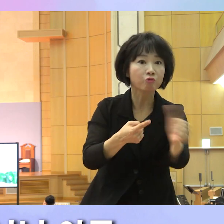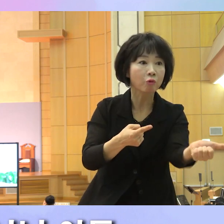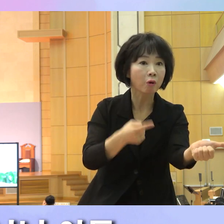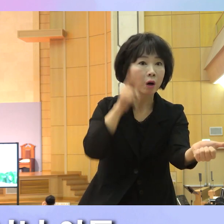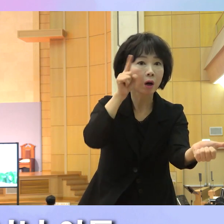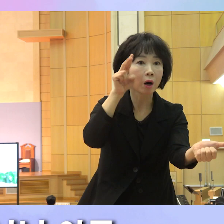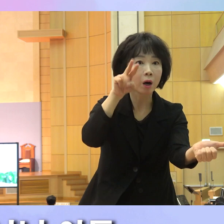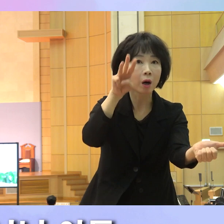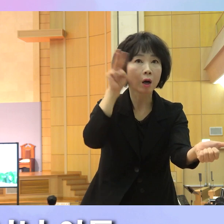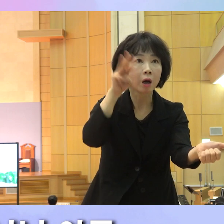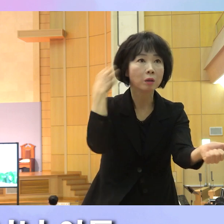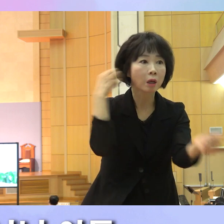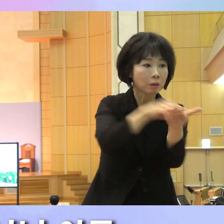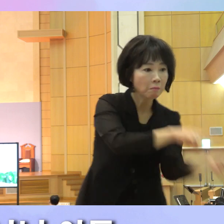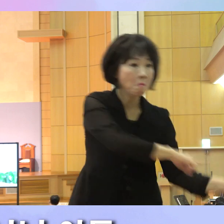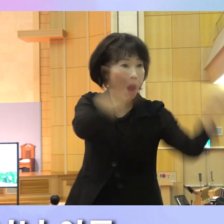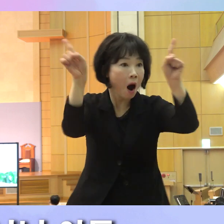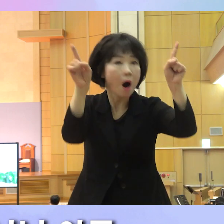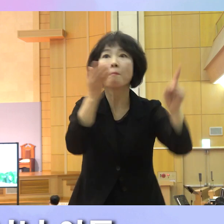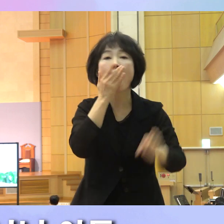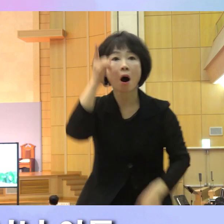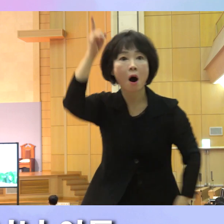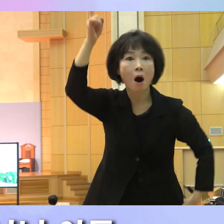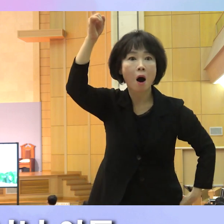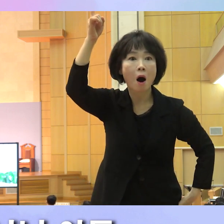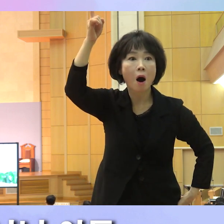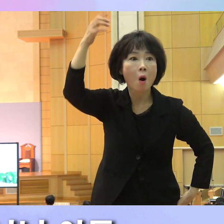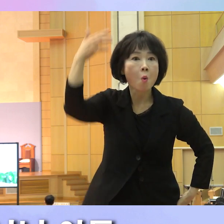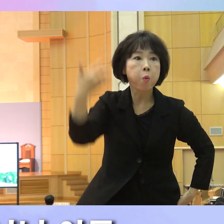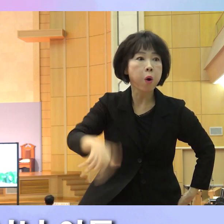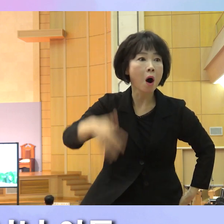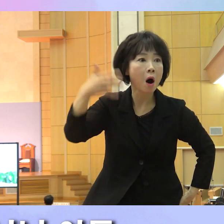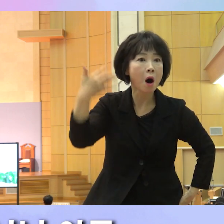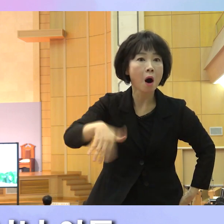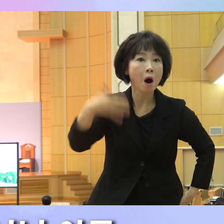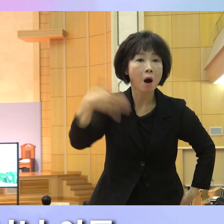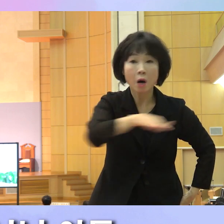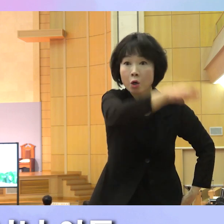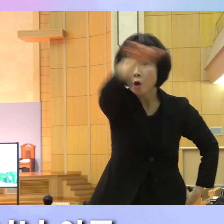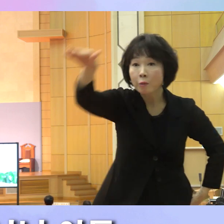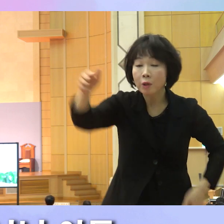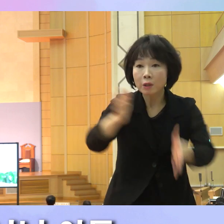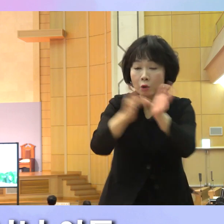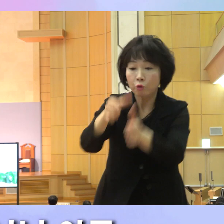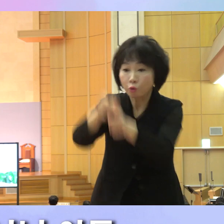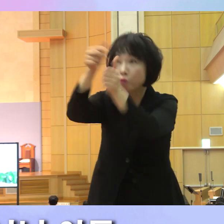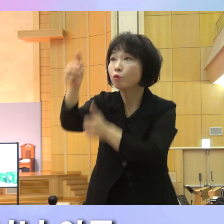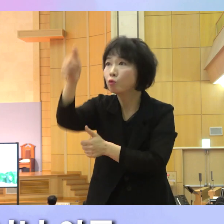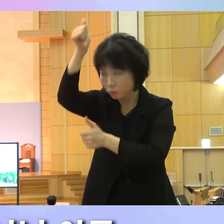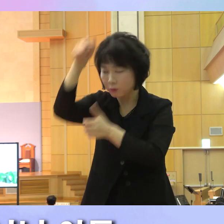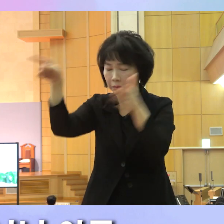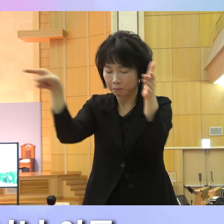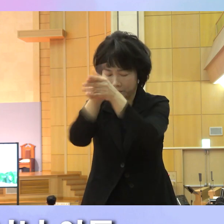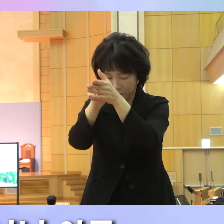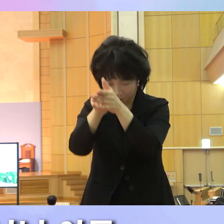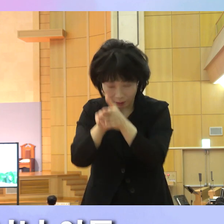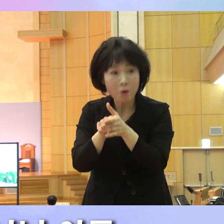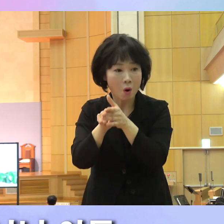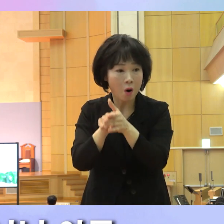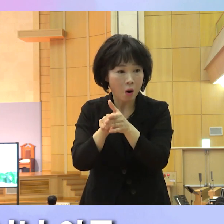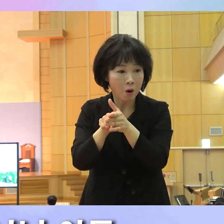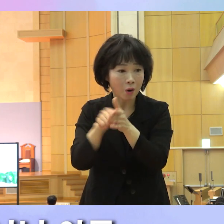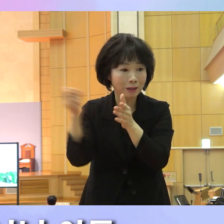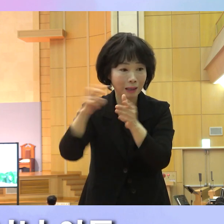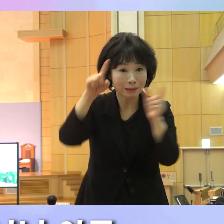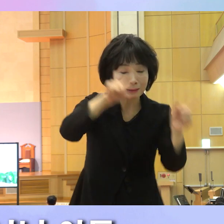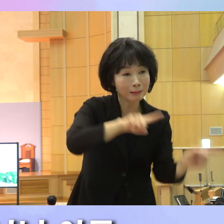따라서 예수님을 구주로 믿고 하나님이 예수를 죽게 하셨다가 살아나게 하신